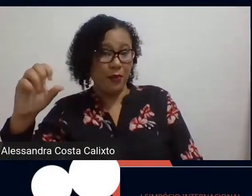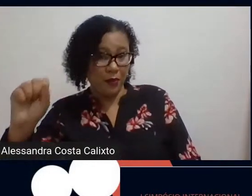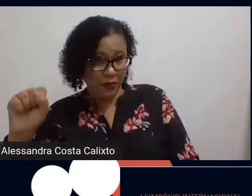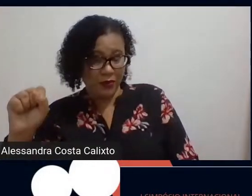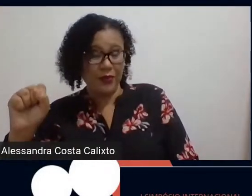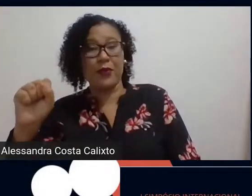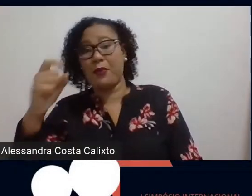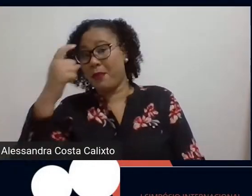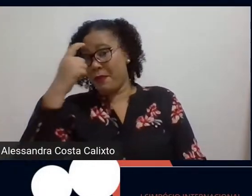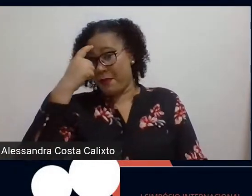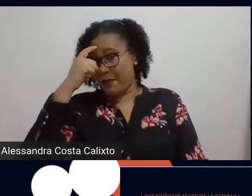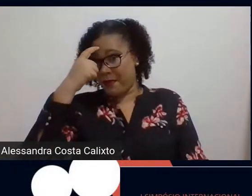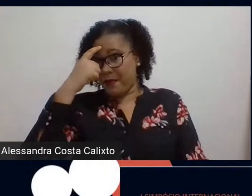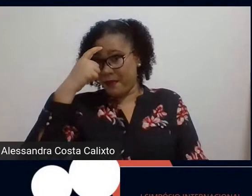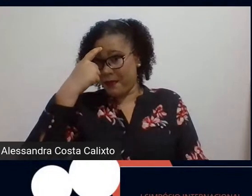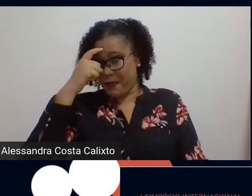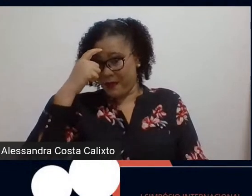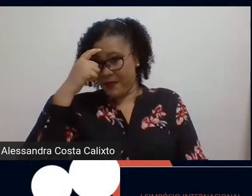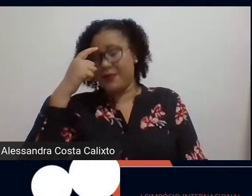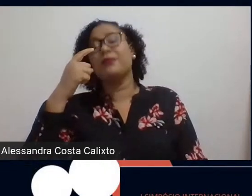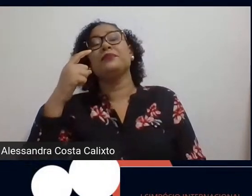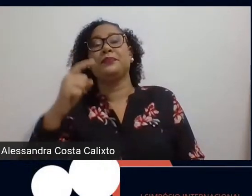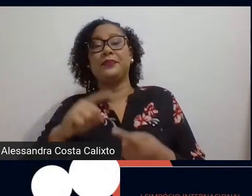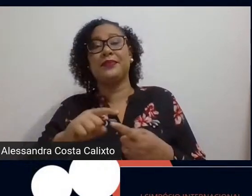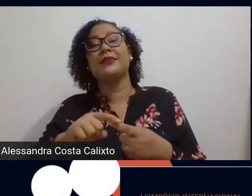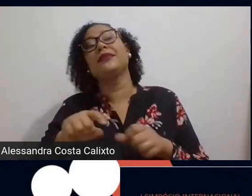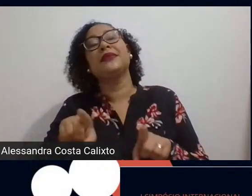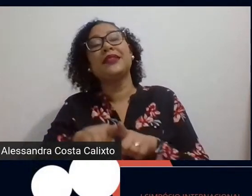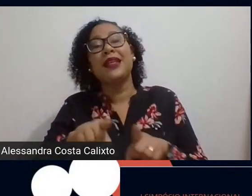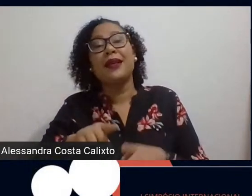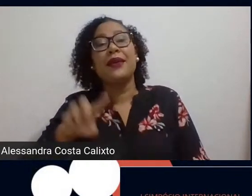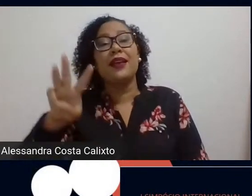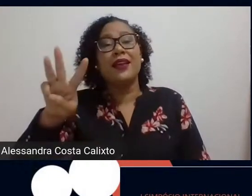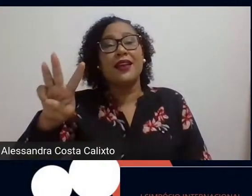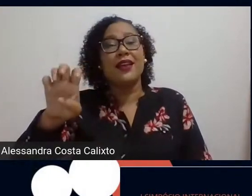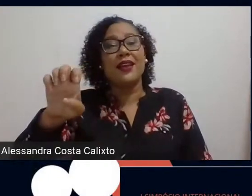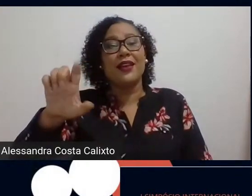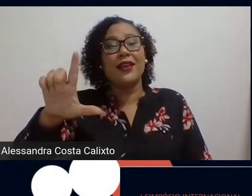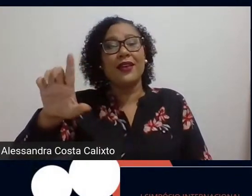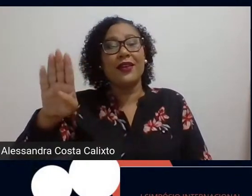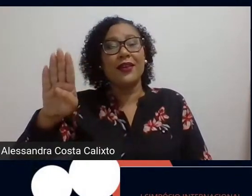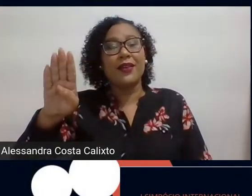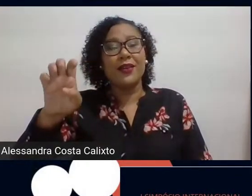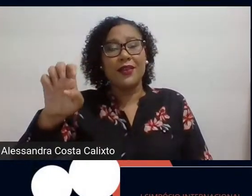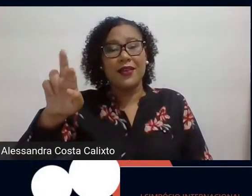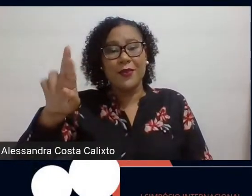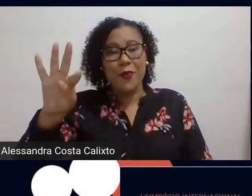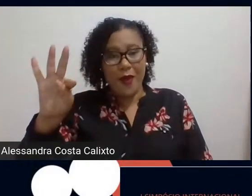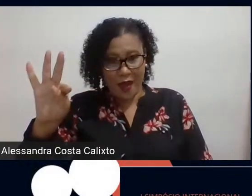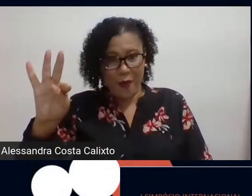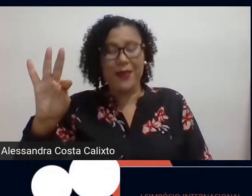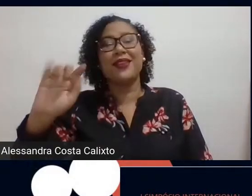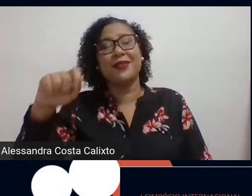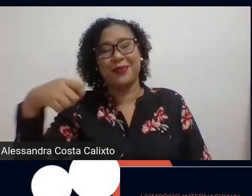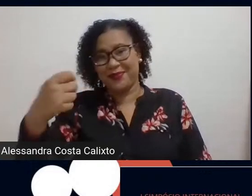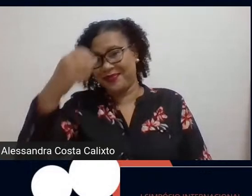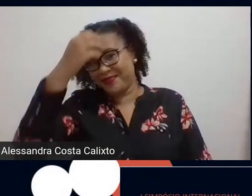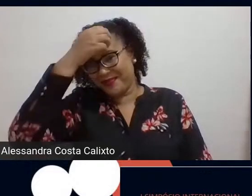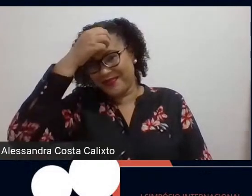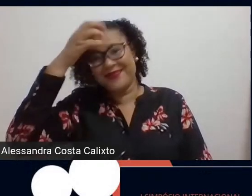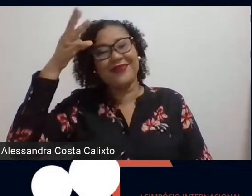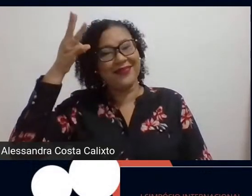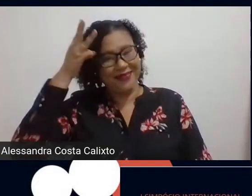parceria com Marcos, o sinal dele é esse, e também